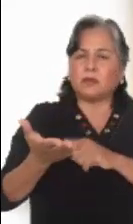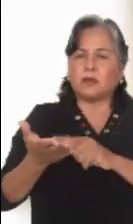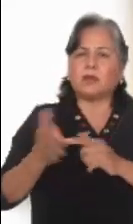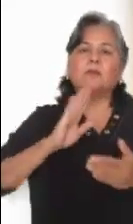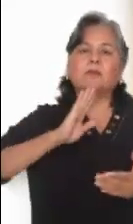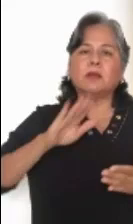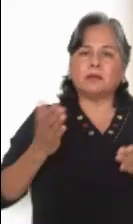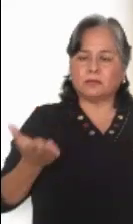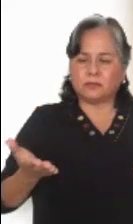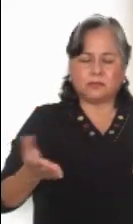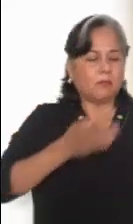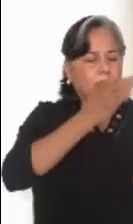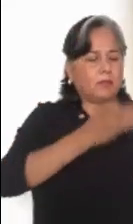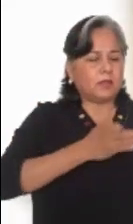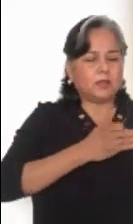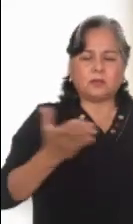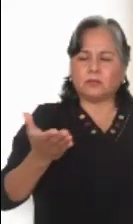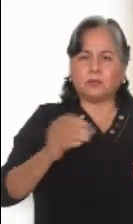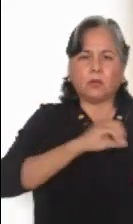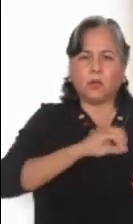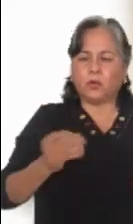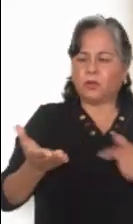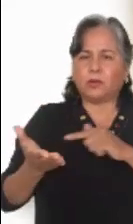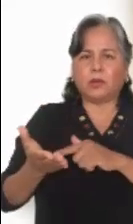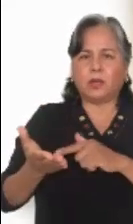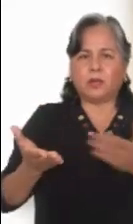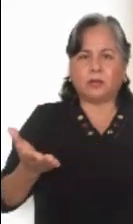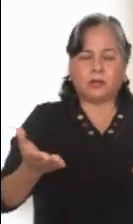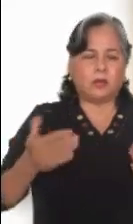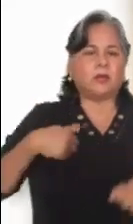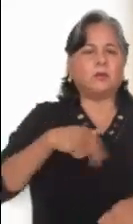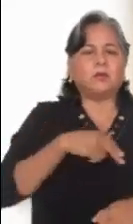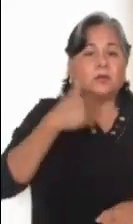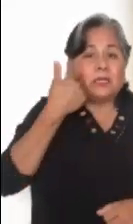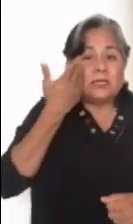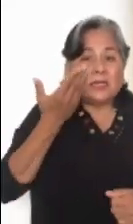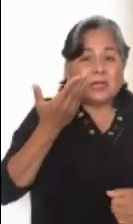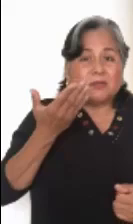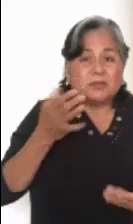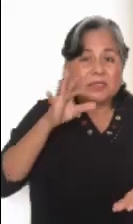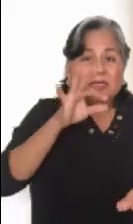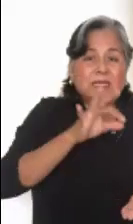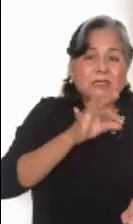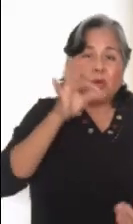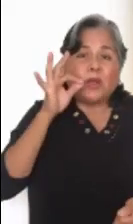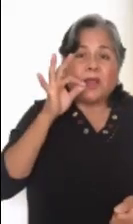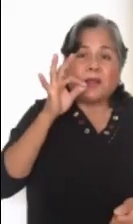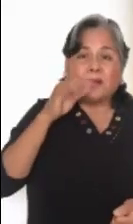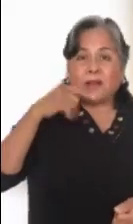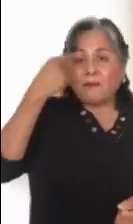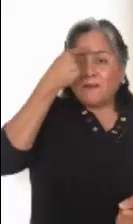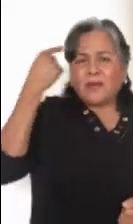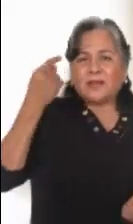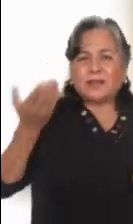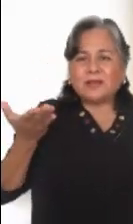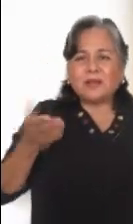mal, bendición o maldición. Nosotros quisiéramos escoger el camino fácil y tener